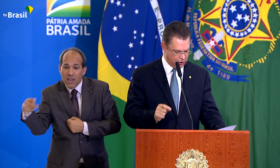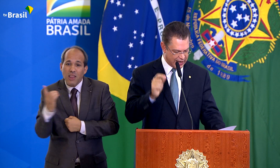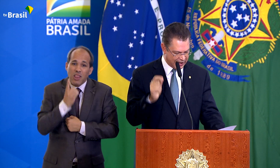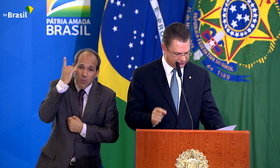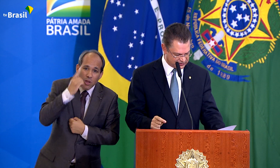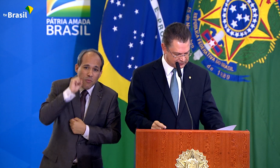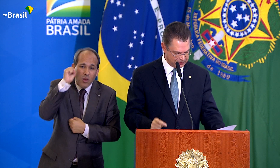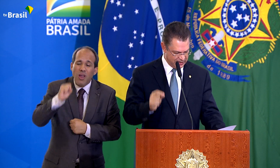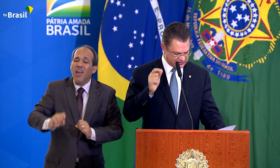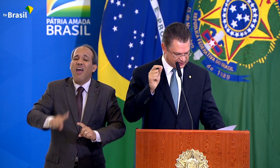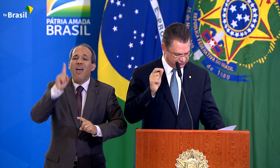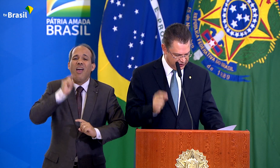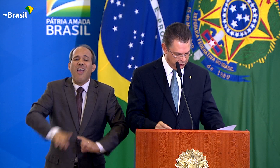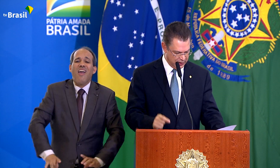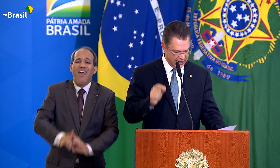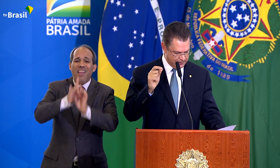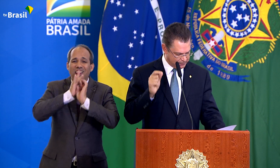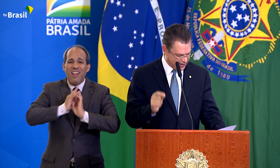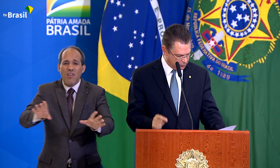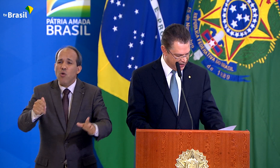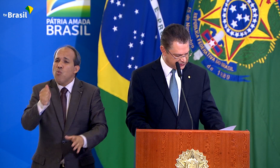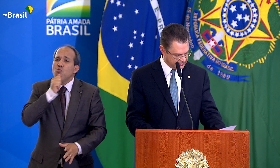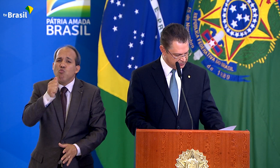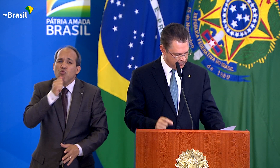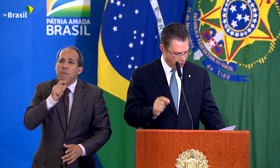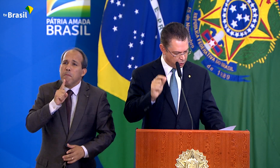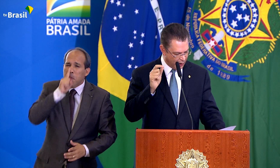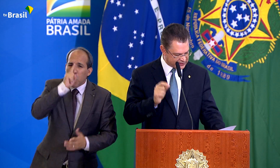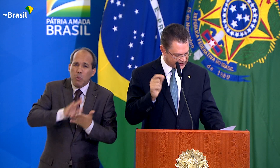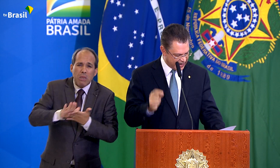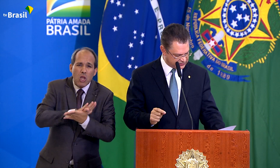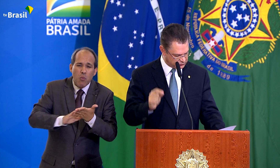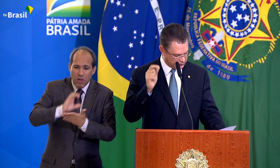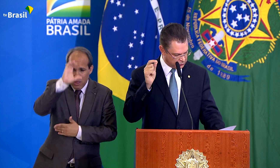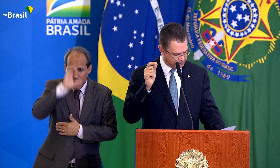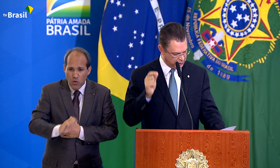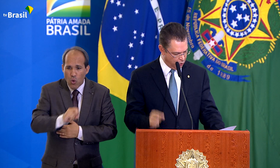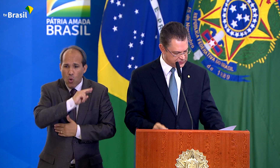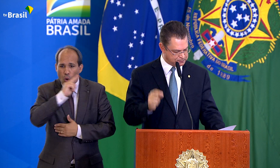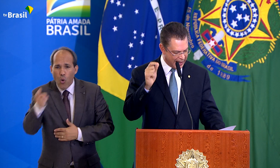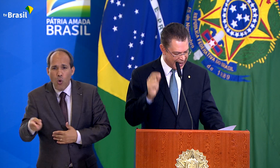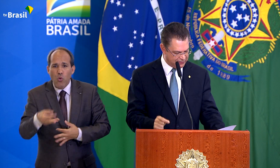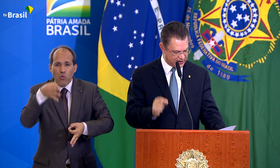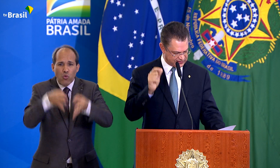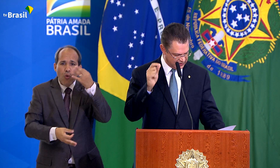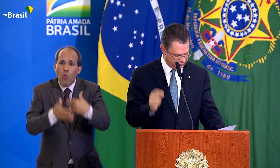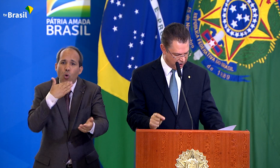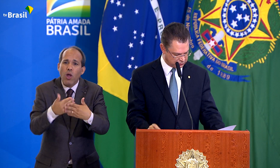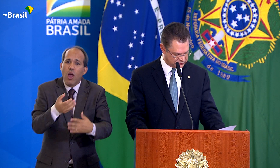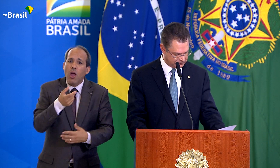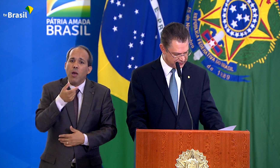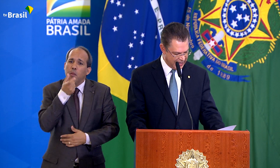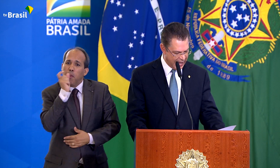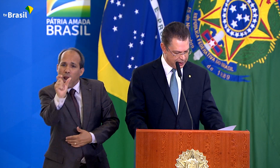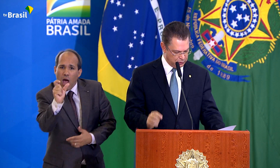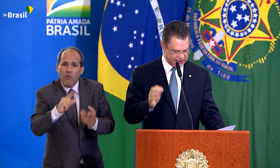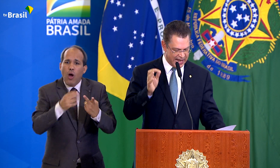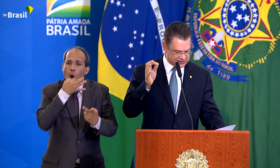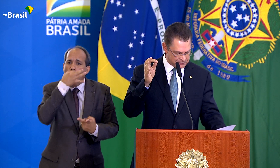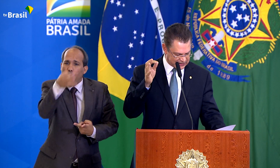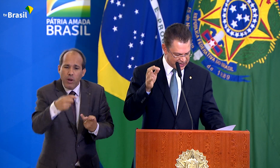senadores são invioláveis civil e penalmente por quaisquer de suas opiniões palavras e votos